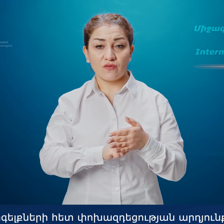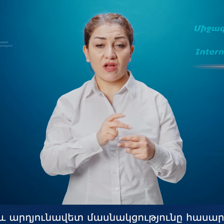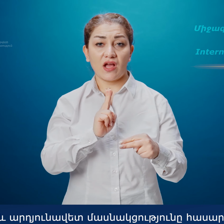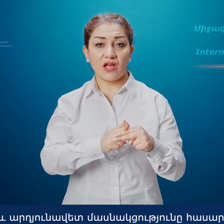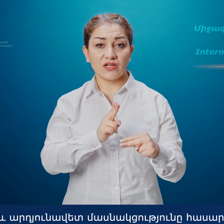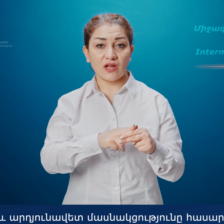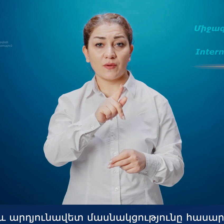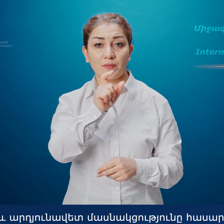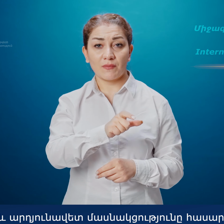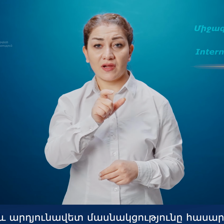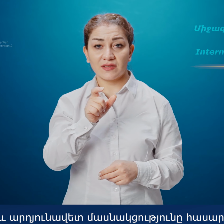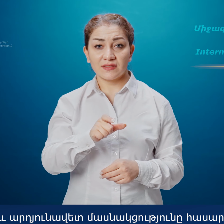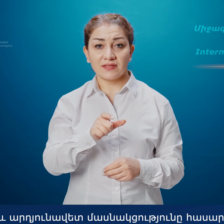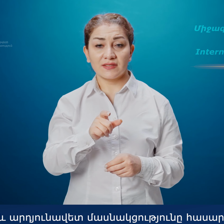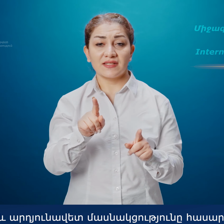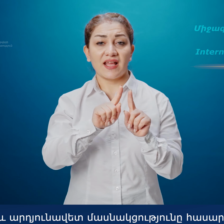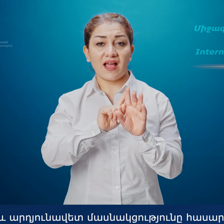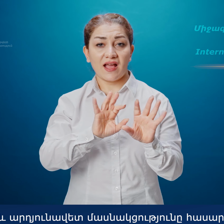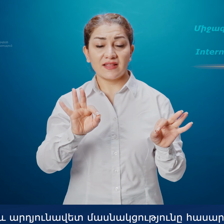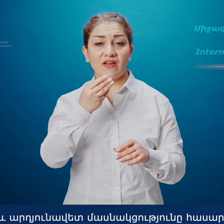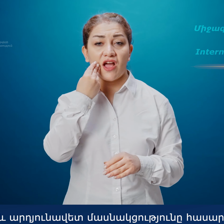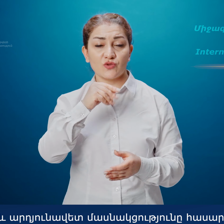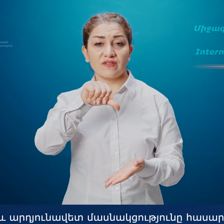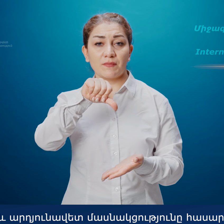արդյունավետ մասնակցությունը հասարակական կյանքում մյուսների հետ հավասար։